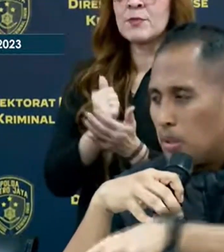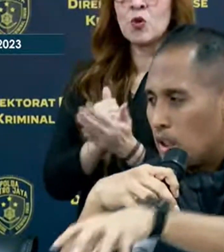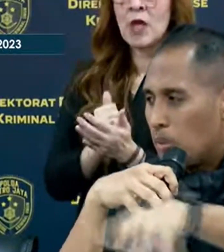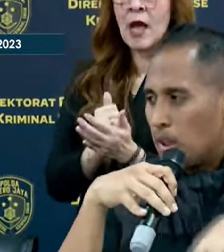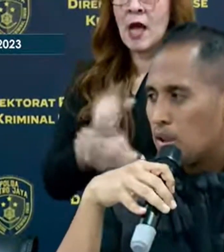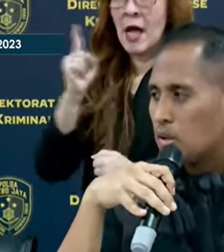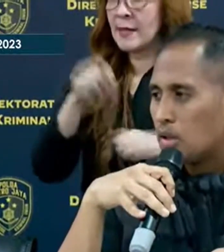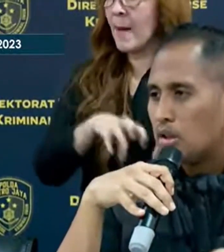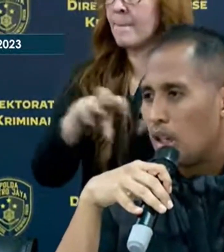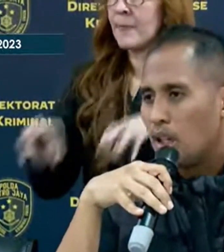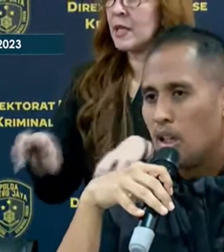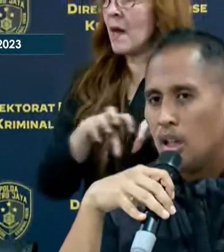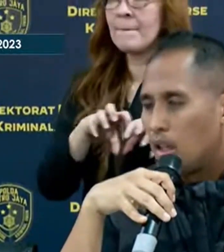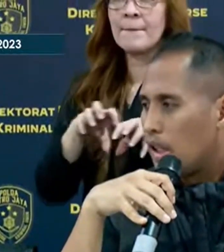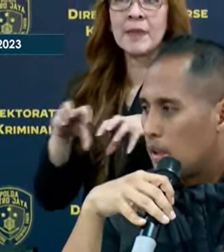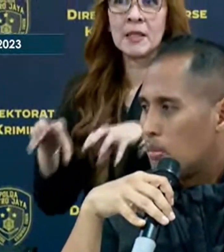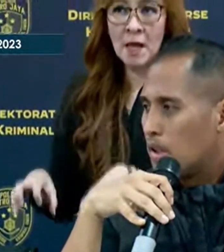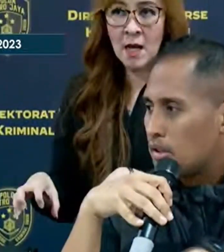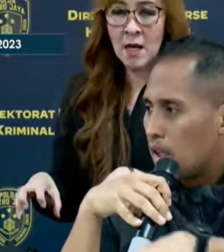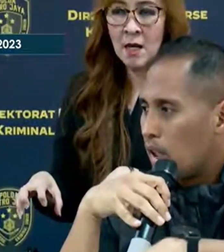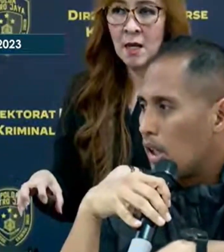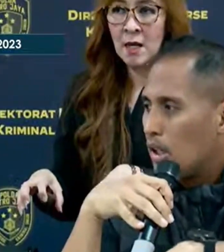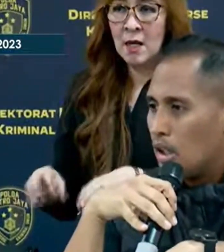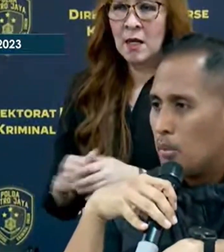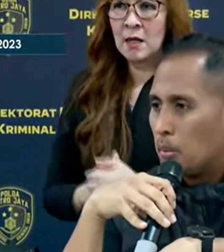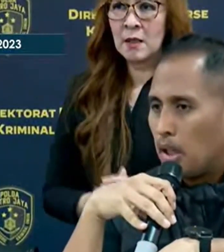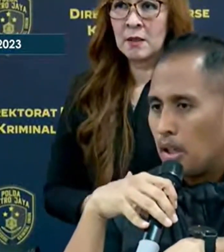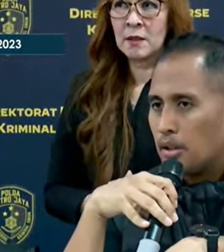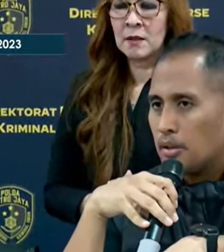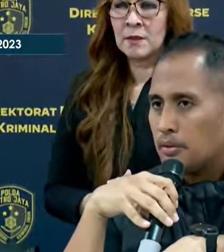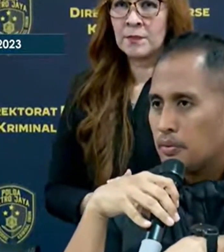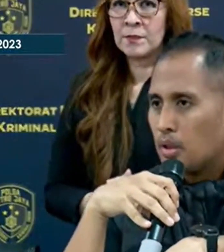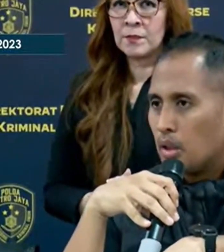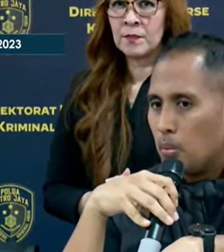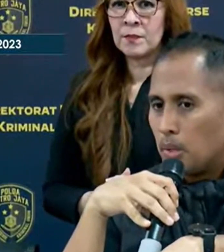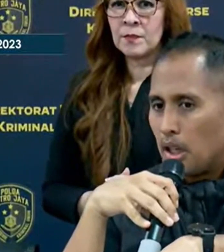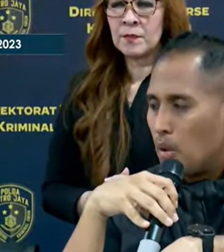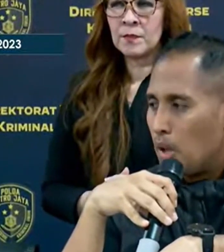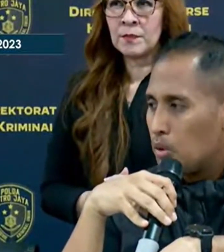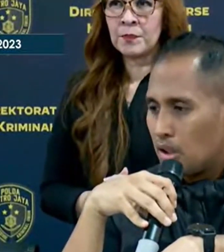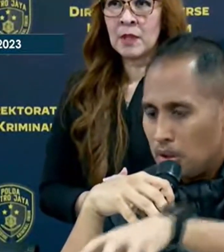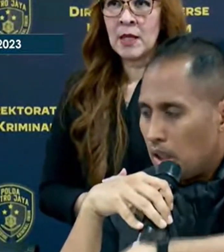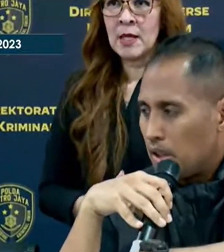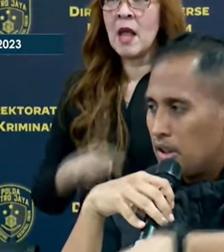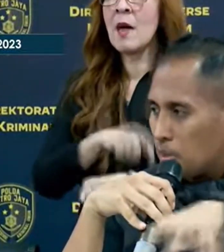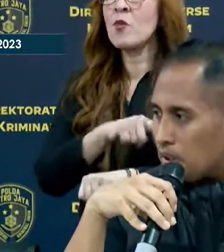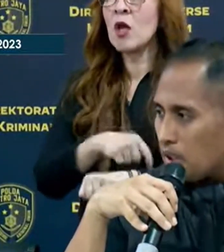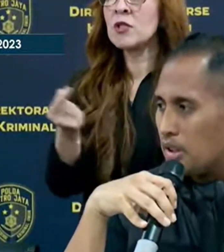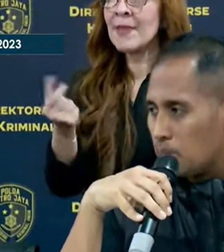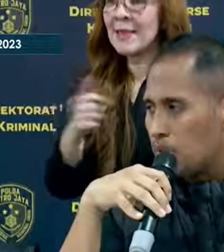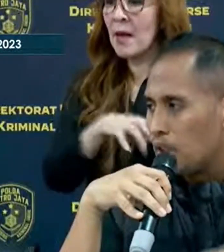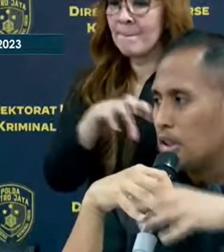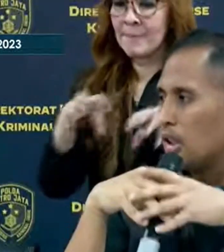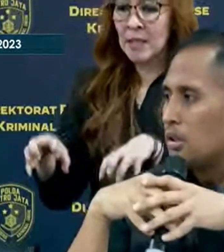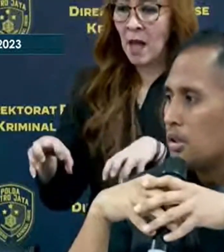berpindah-pindah tempat itu secara random dan secara memang berjangka waktu yang sebentar di sini sebentar